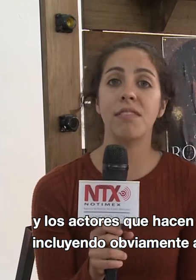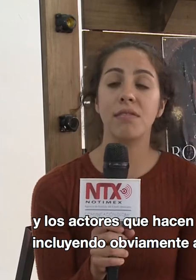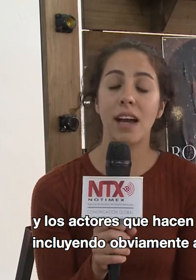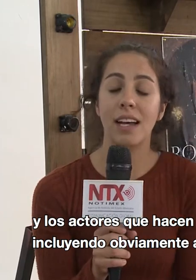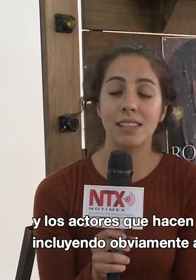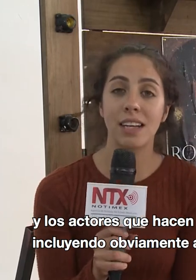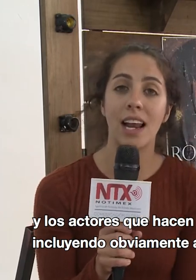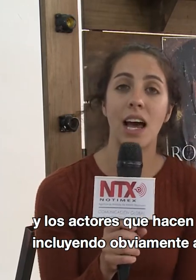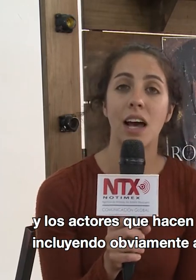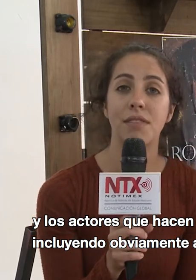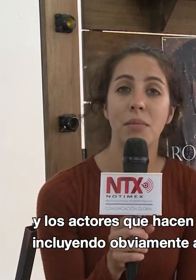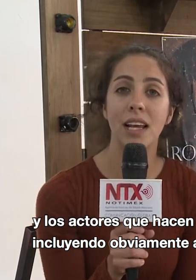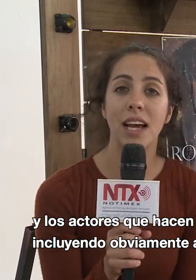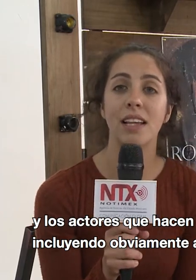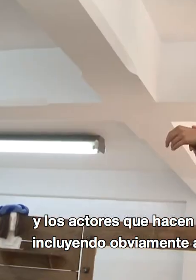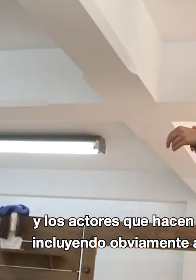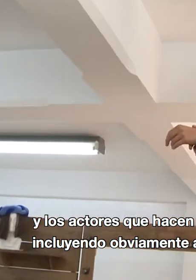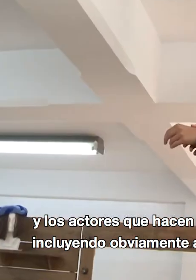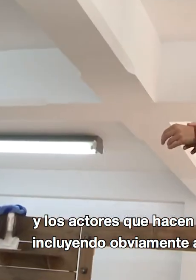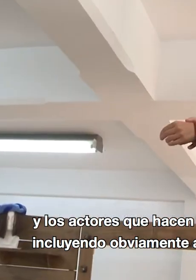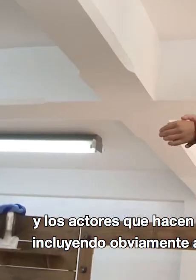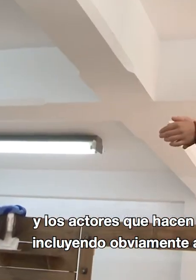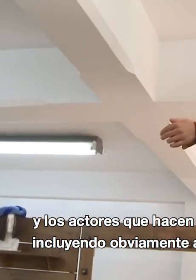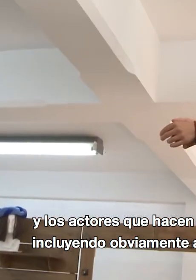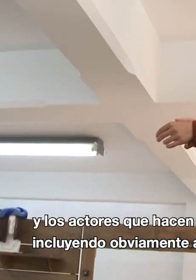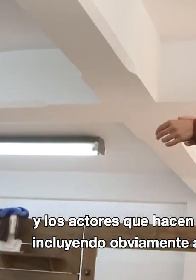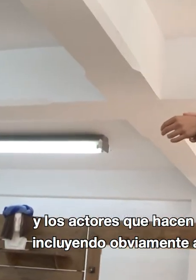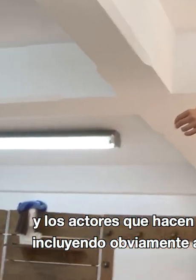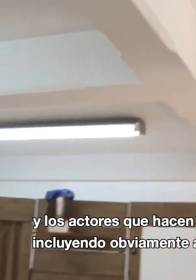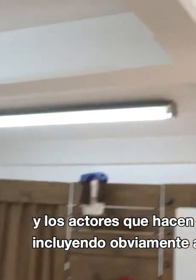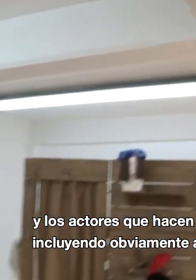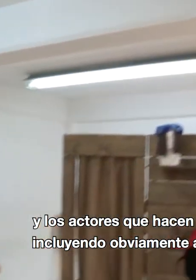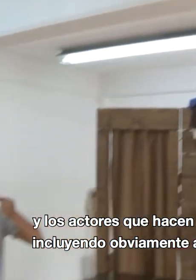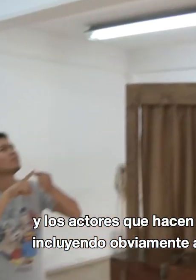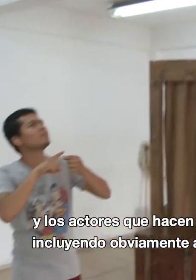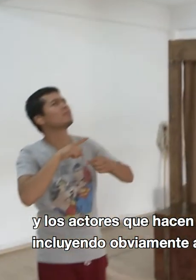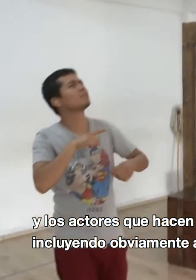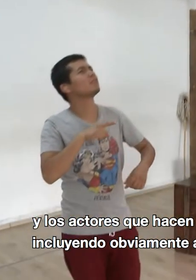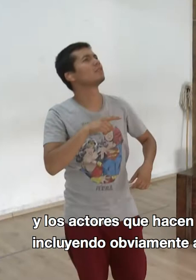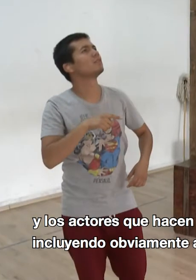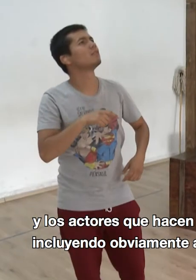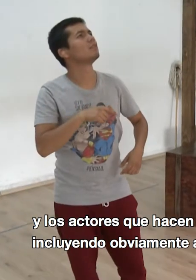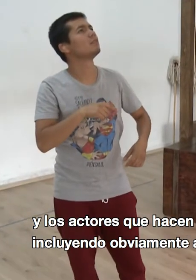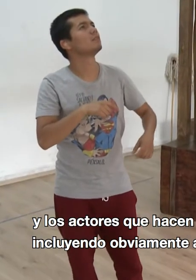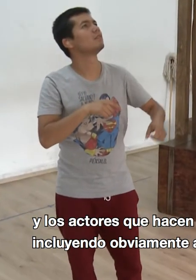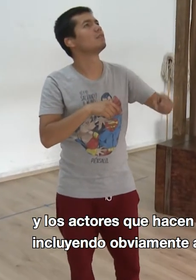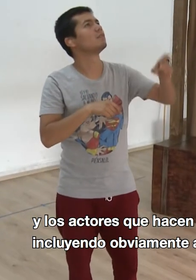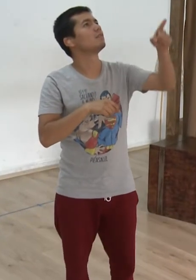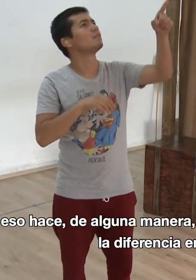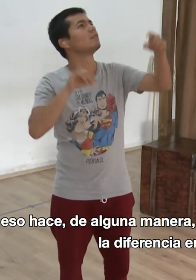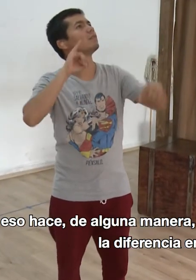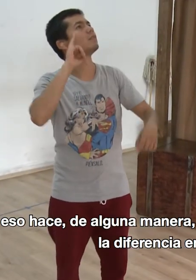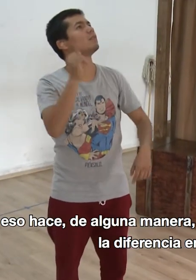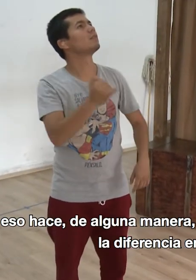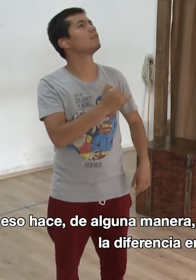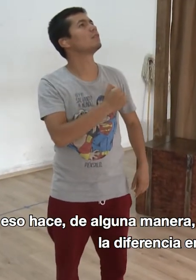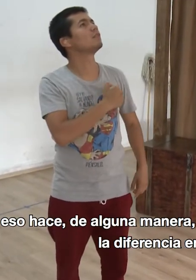hacen a la familia de los Montesco, incluyendo obviamente a Romeo, son actores sordos. Eso